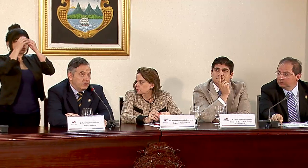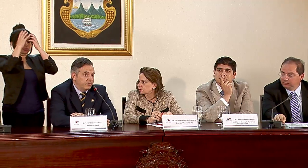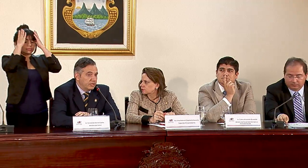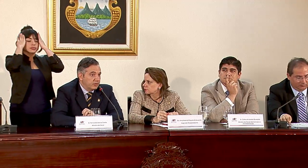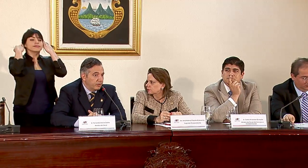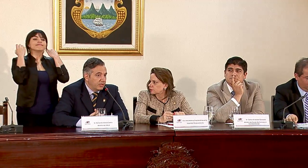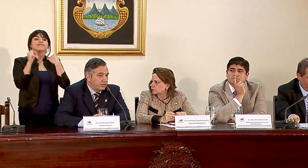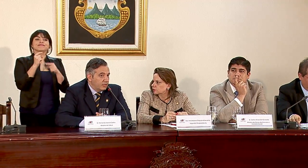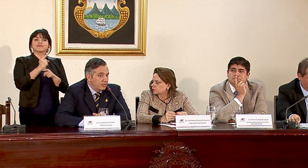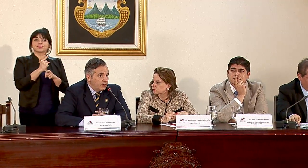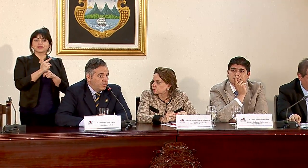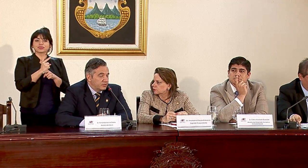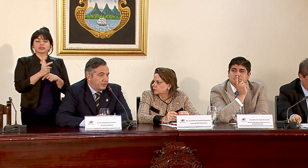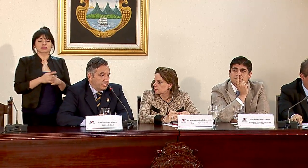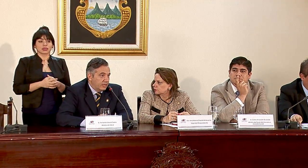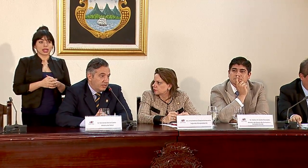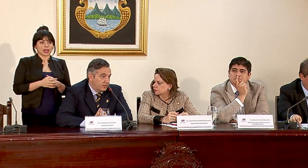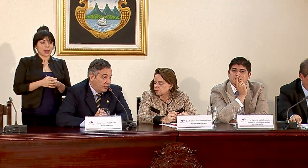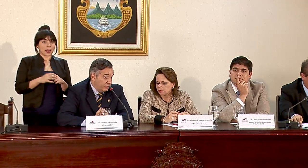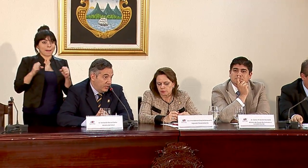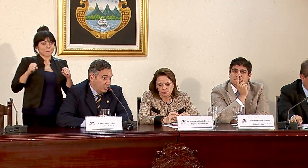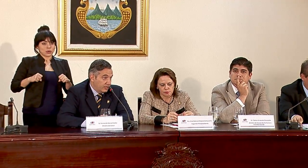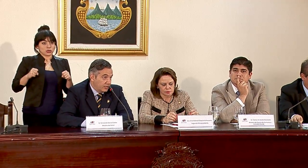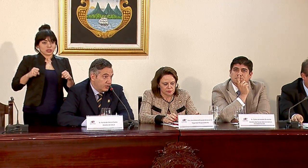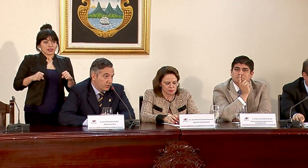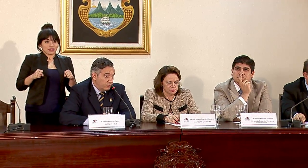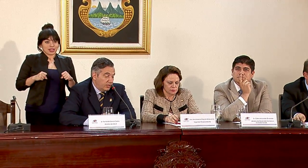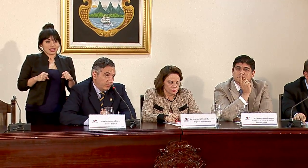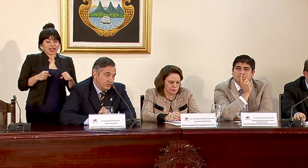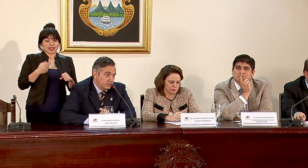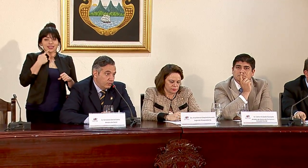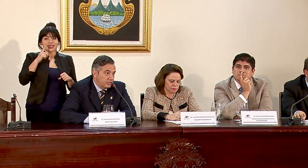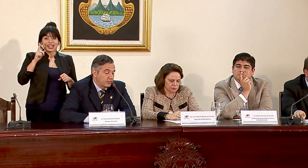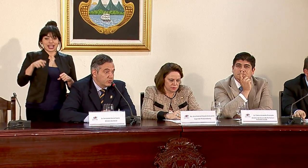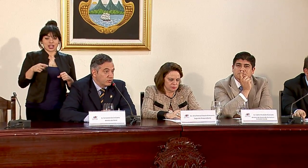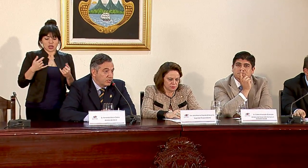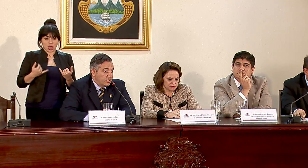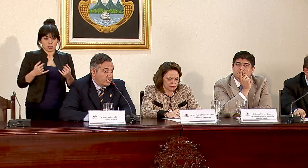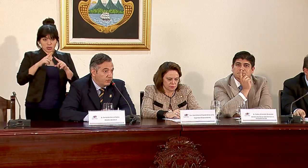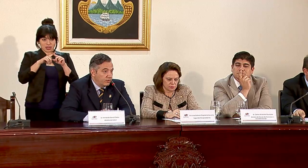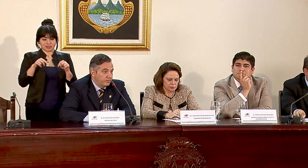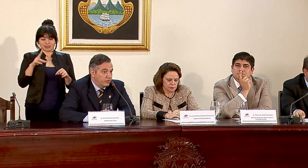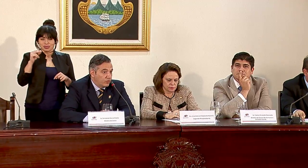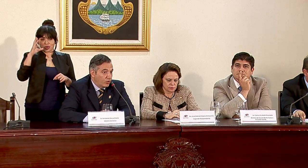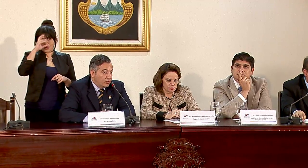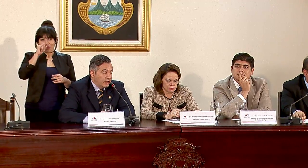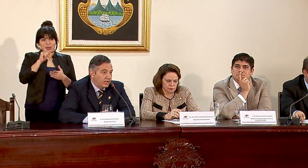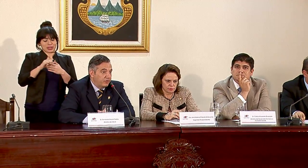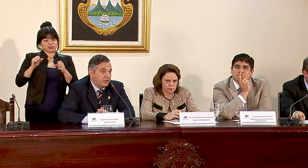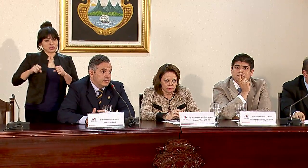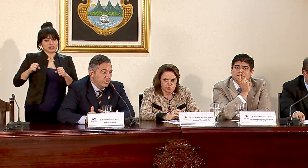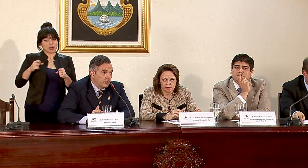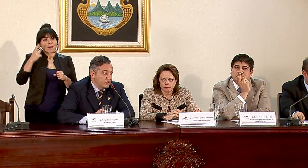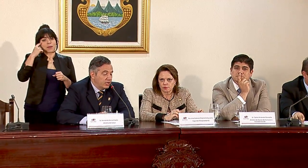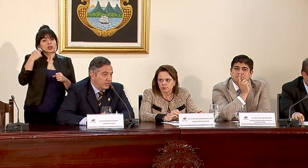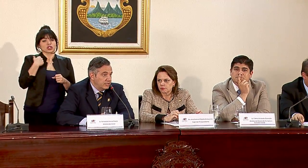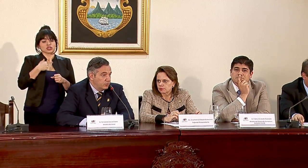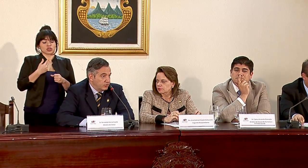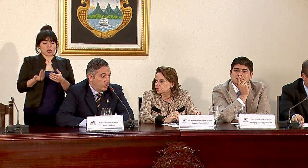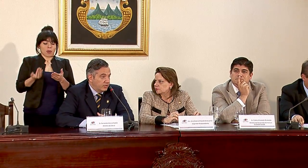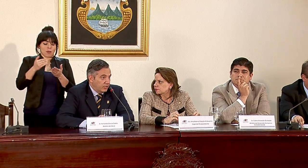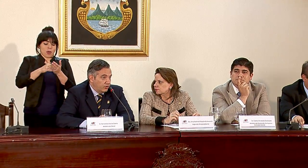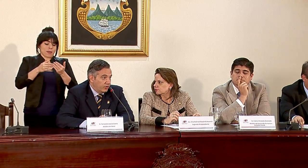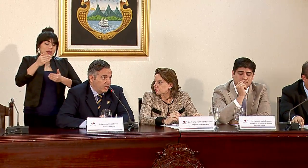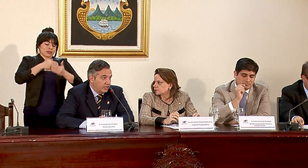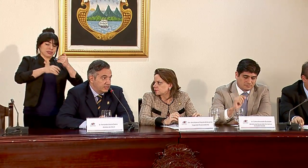Sí, definitivamente la posibilidad de eliminar el decreto actual pues no la estamos considerando en función de que regresaríamos a la